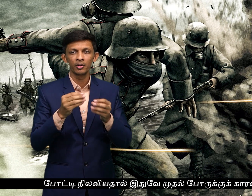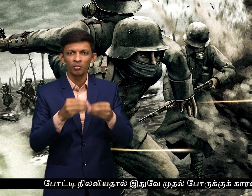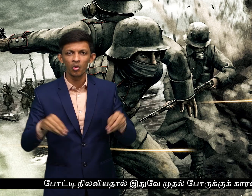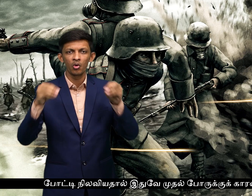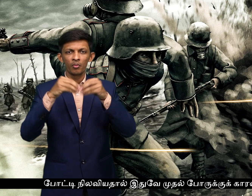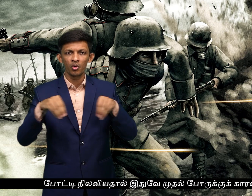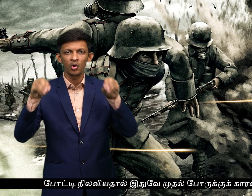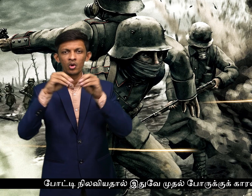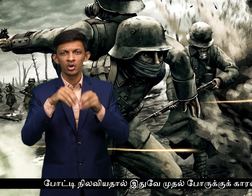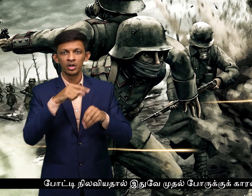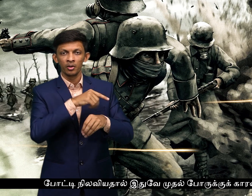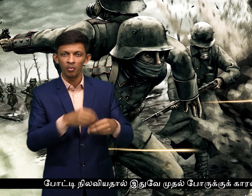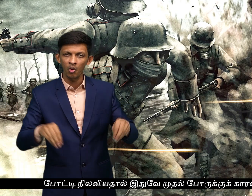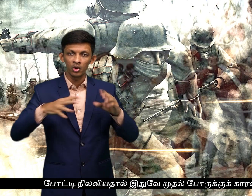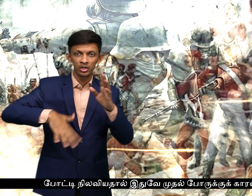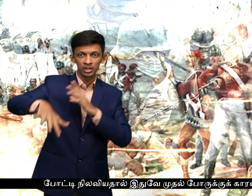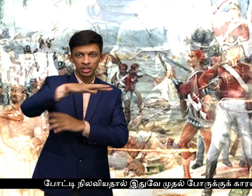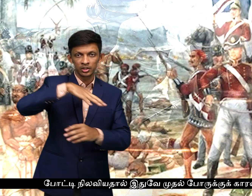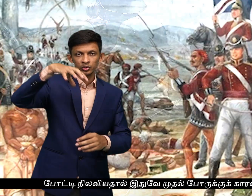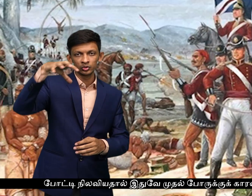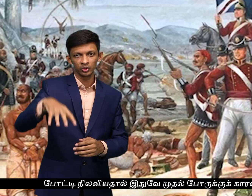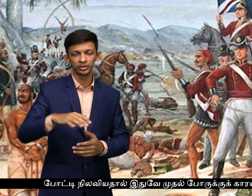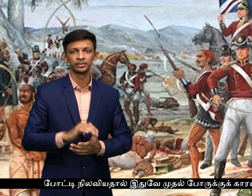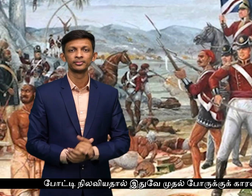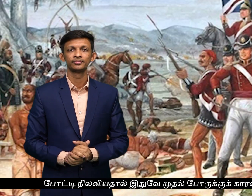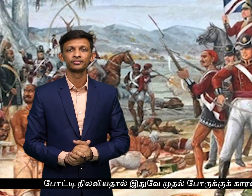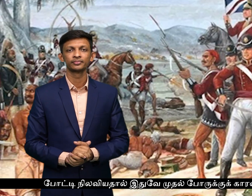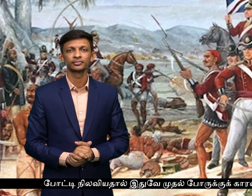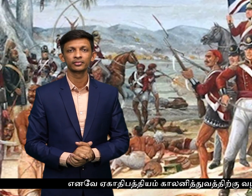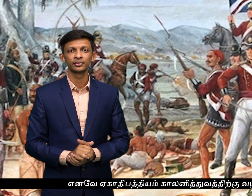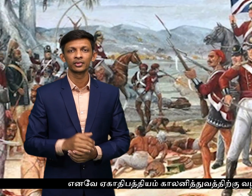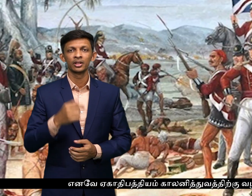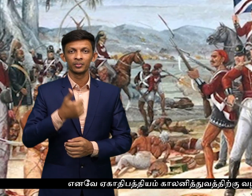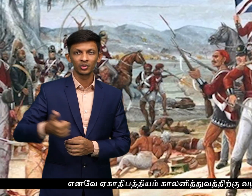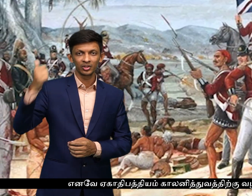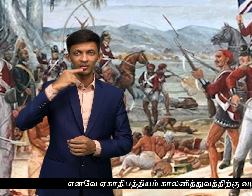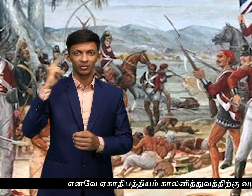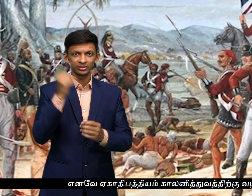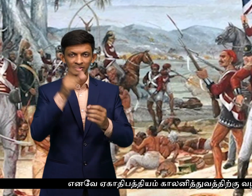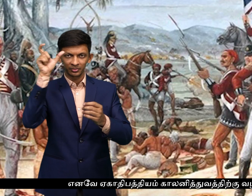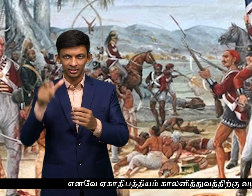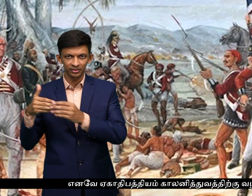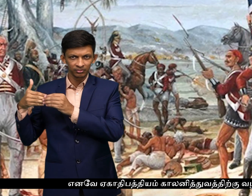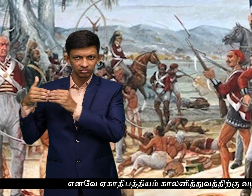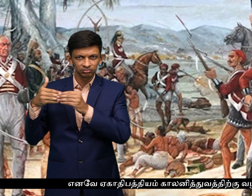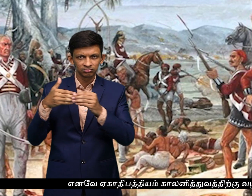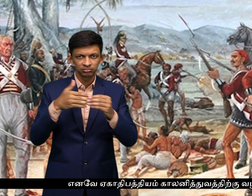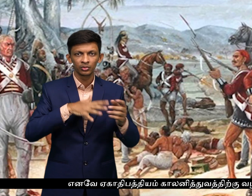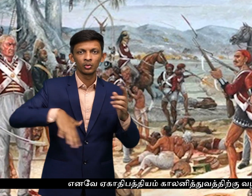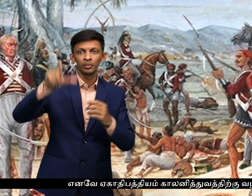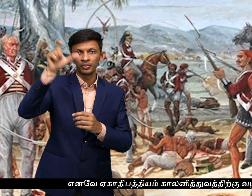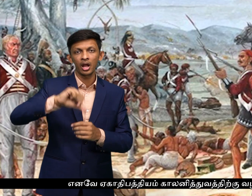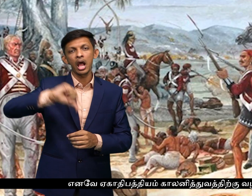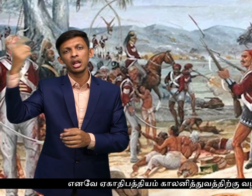போட்டி நிலவியதால் இதுவே முதல் போருக்கு காரணமாக இருந்தது. எனவே ஏகாதிபத்தியம்